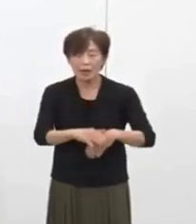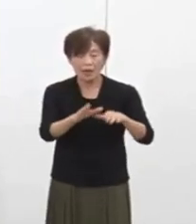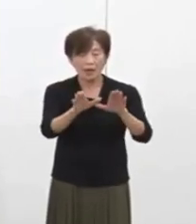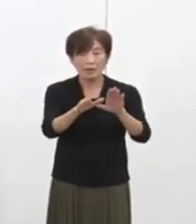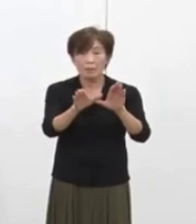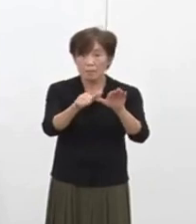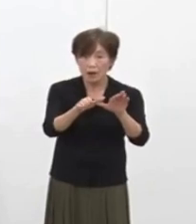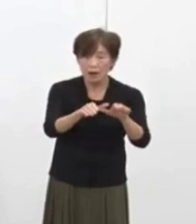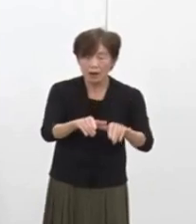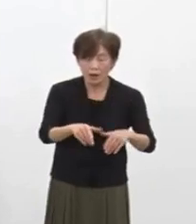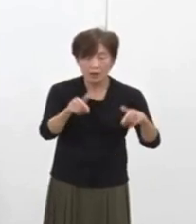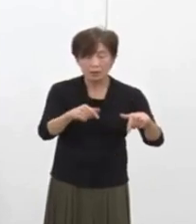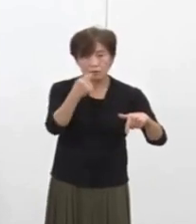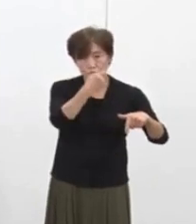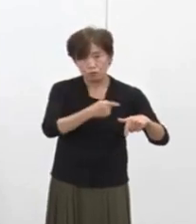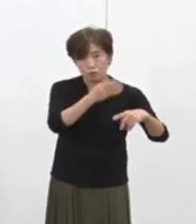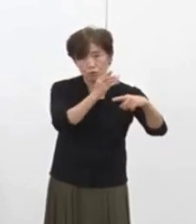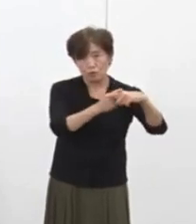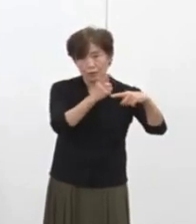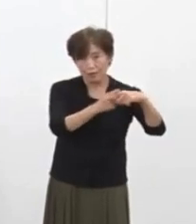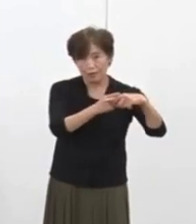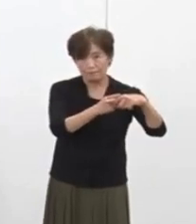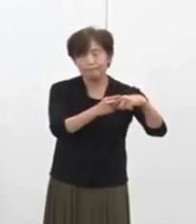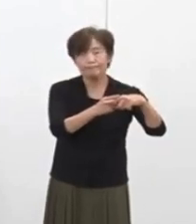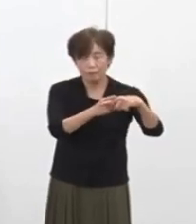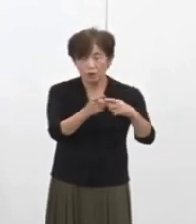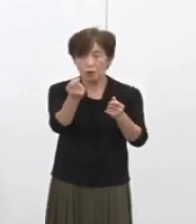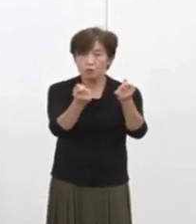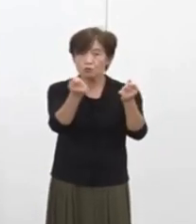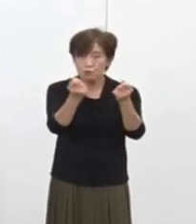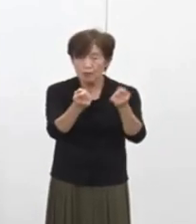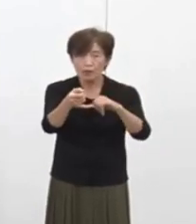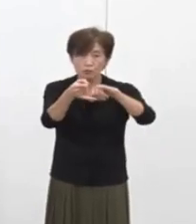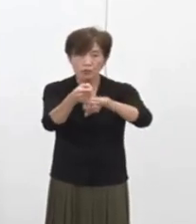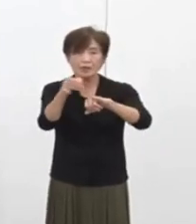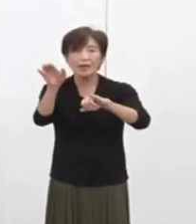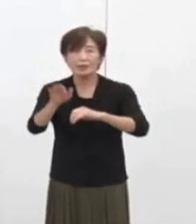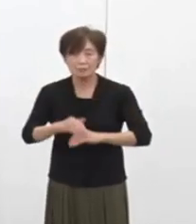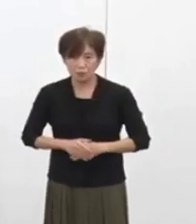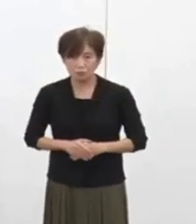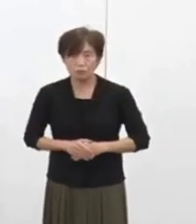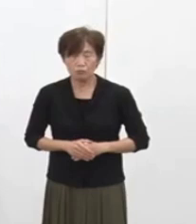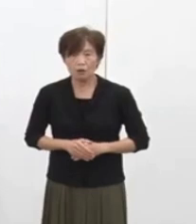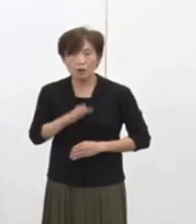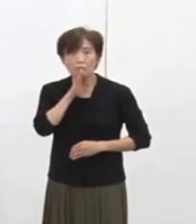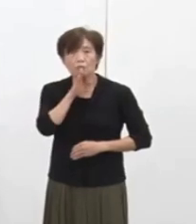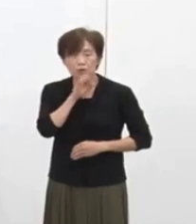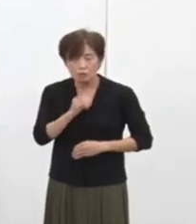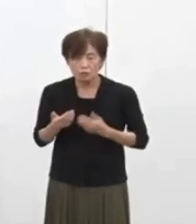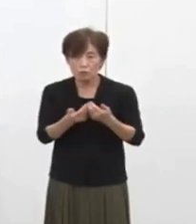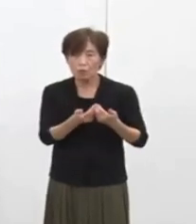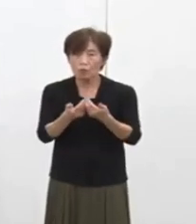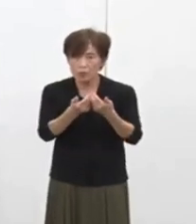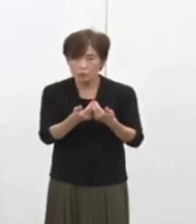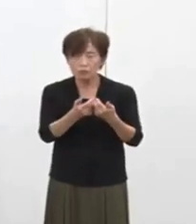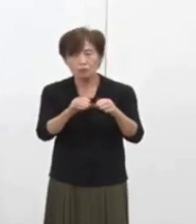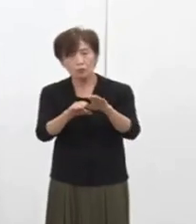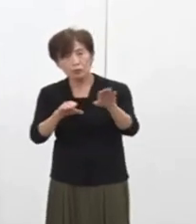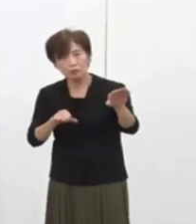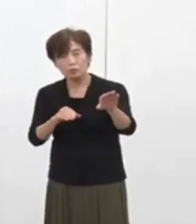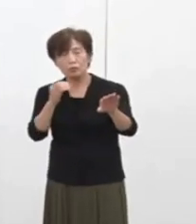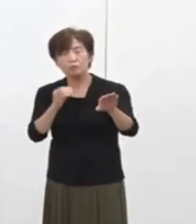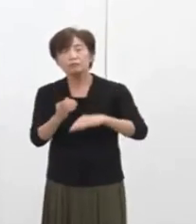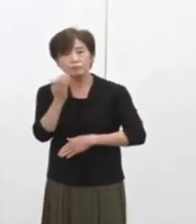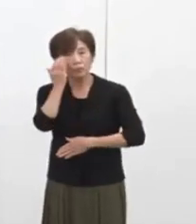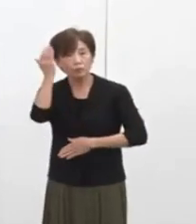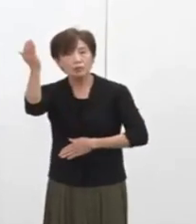点から難波西口交差点では本線の車線規制を行うこととなります。当日は混雑が予想されますので、市